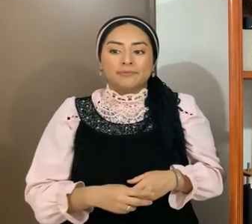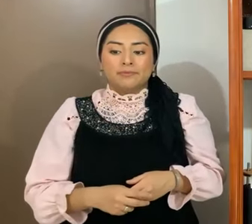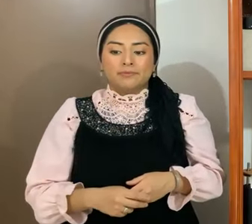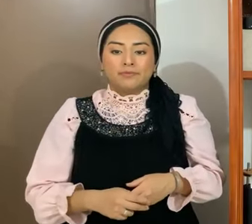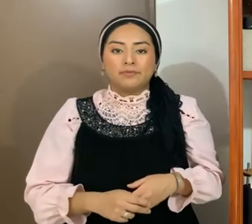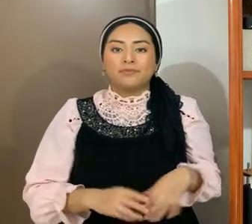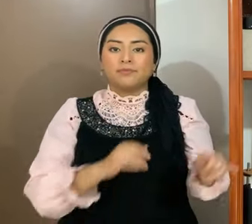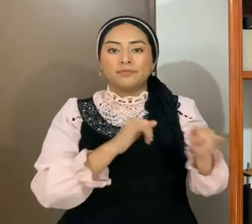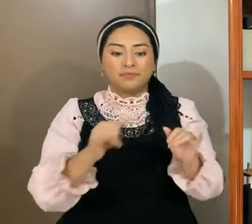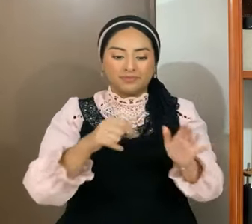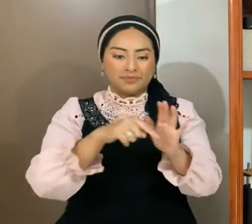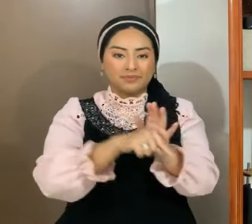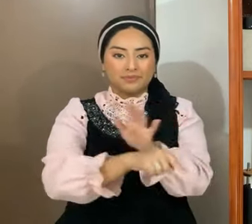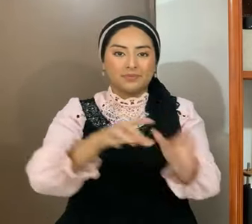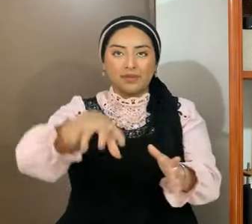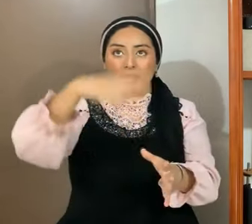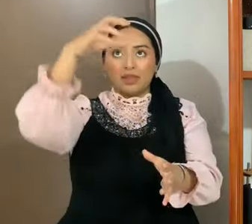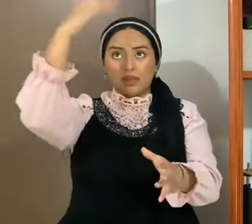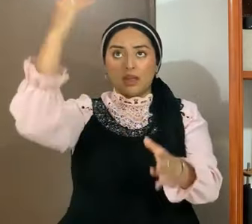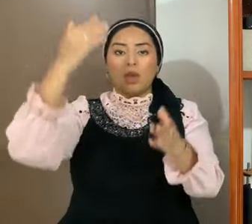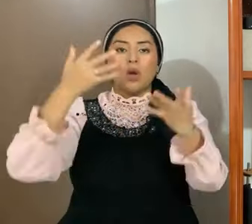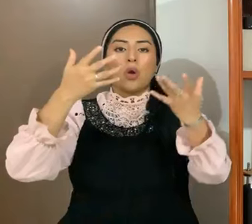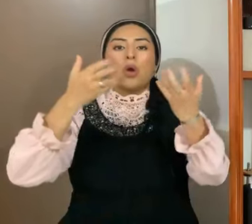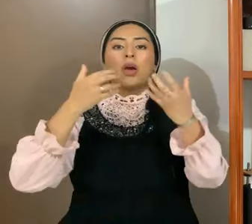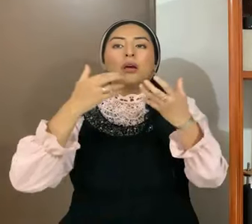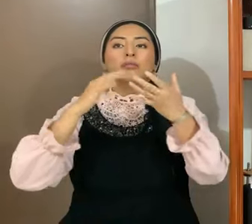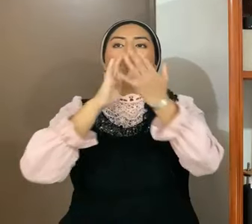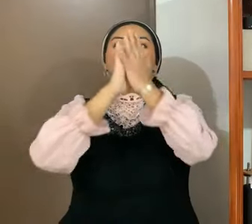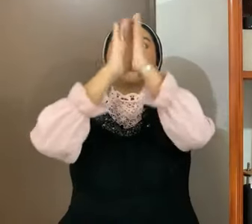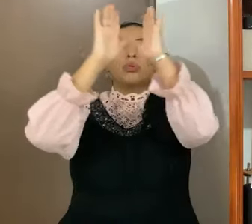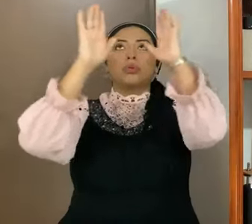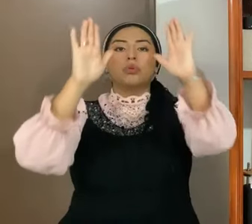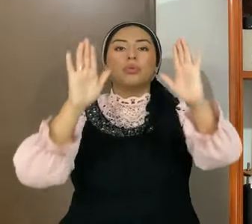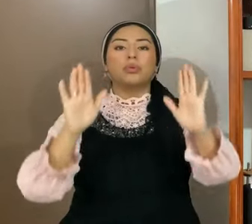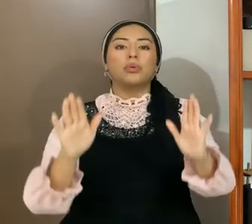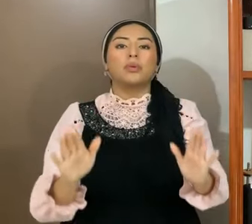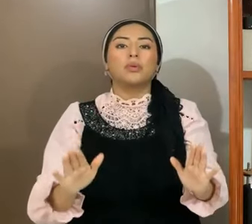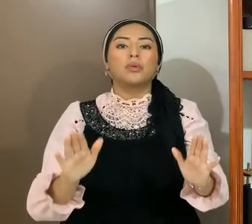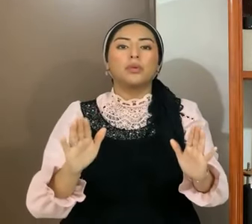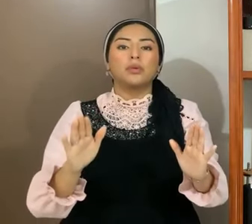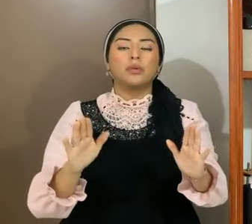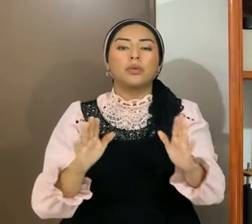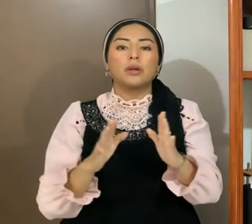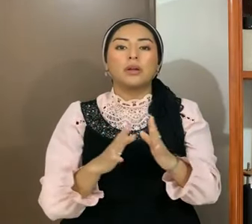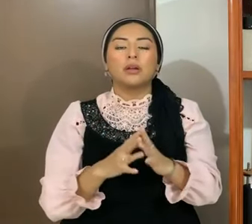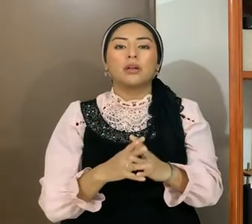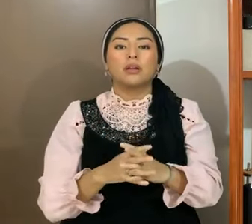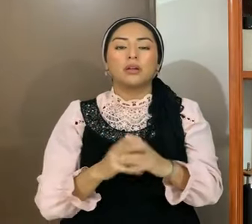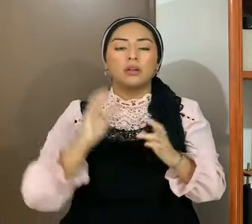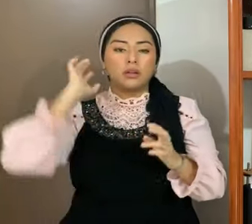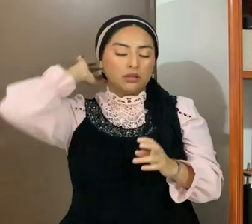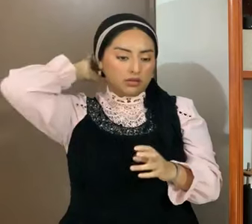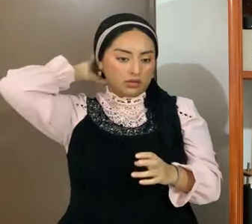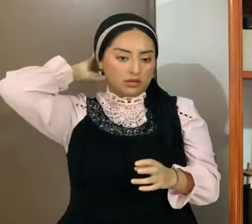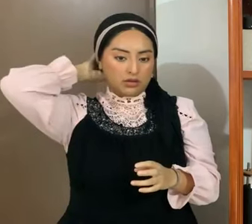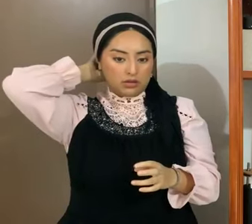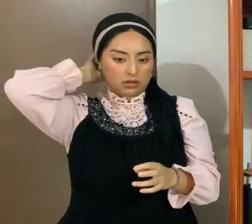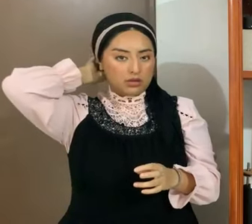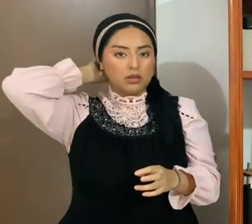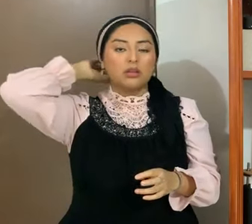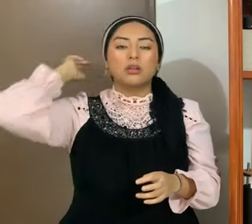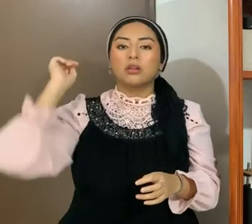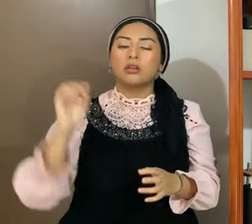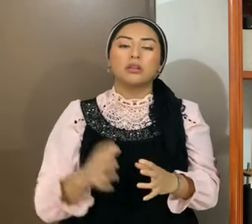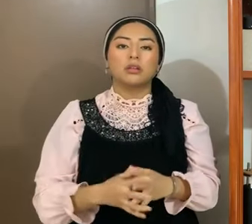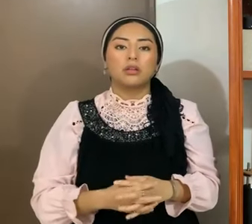estoy bien o mal contigo, no. Las ofrendas de Shelamim se darán en el milenio, se daban en los tiempos del